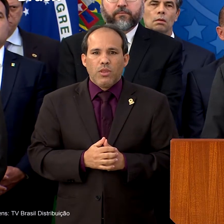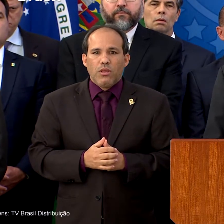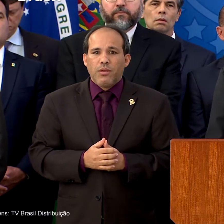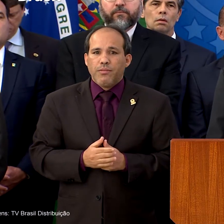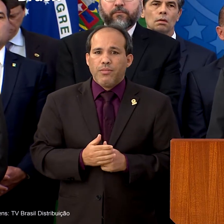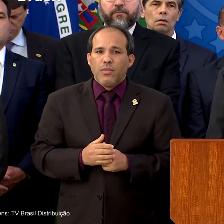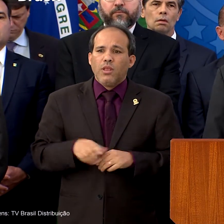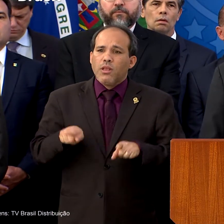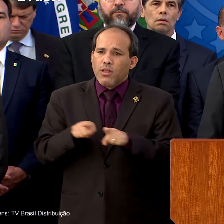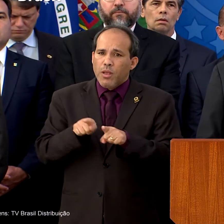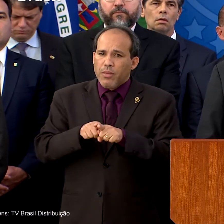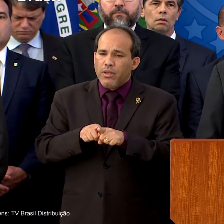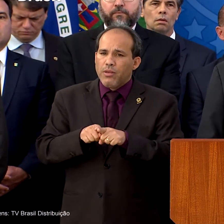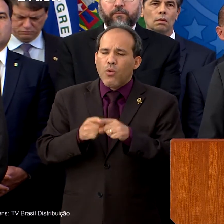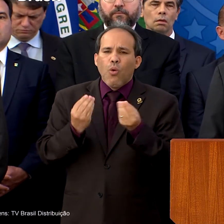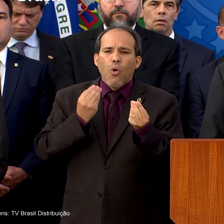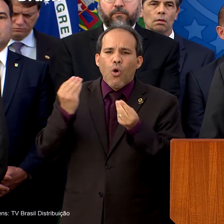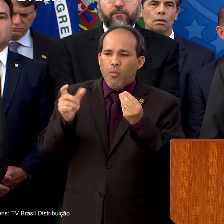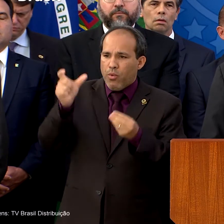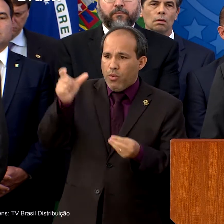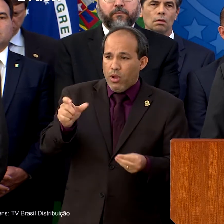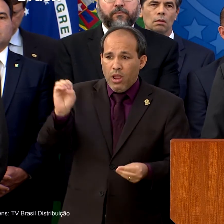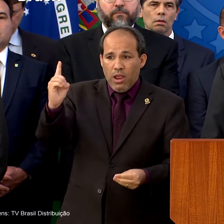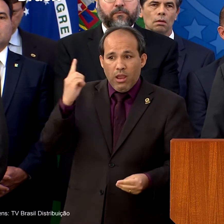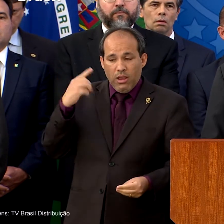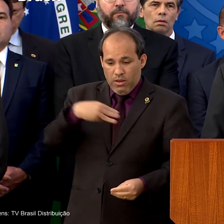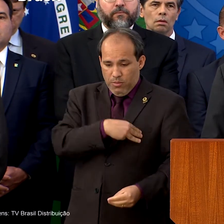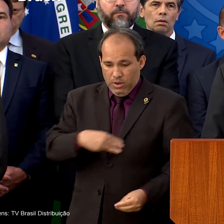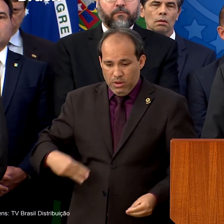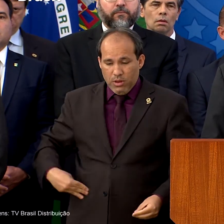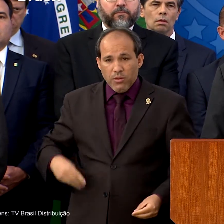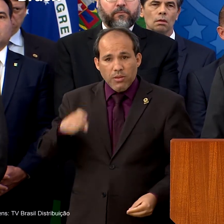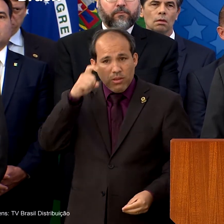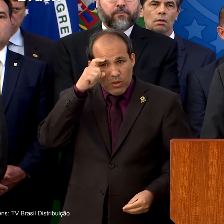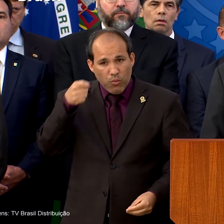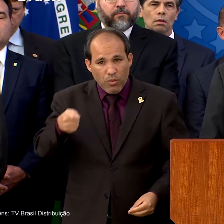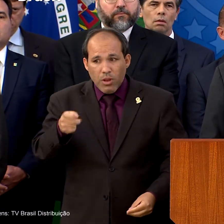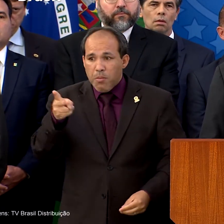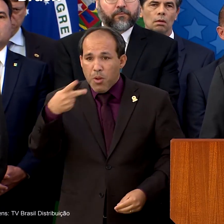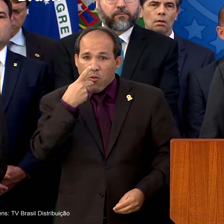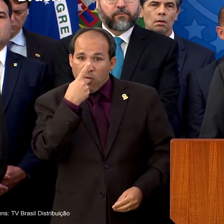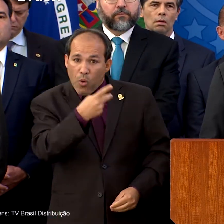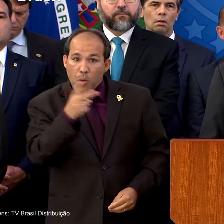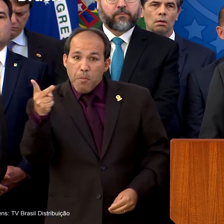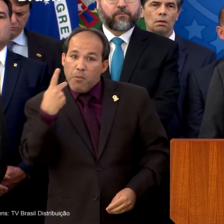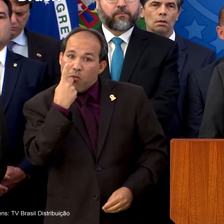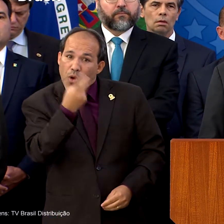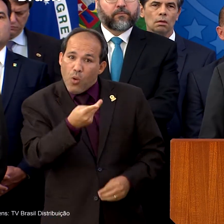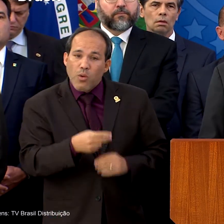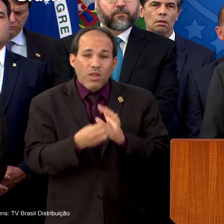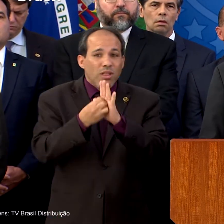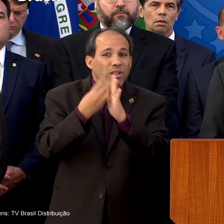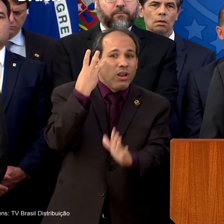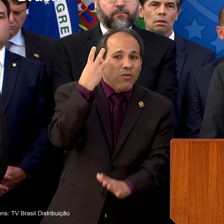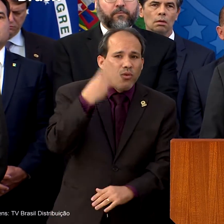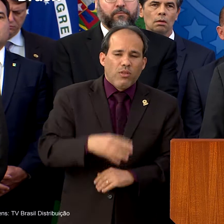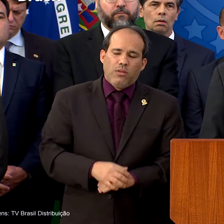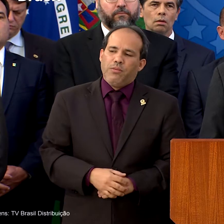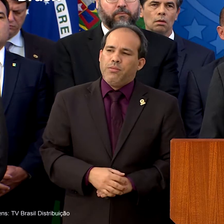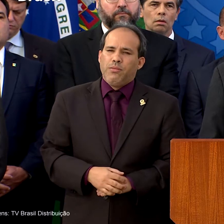ex-ministro sérgio moro e como o senhor disse hoje na sua coletiva por três